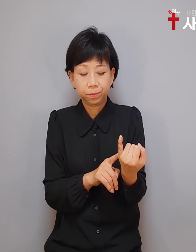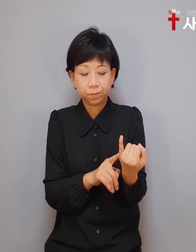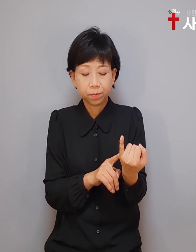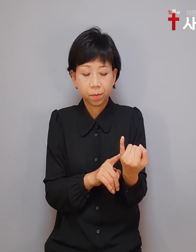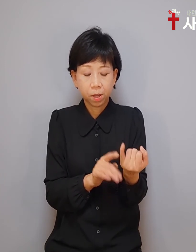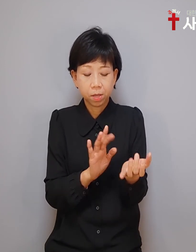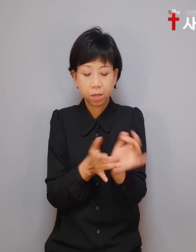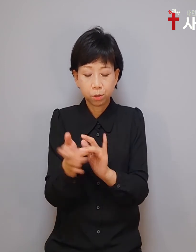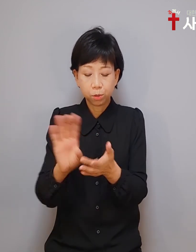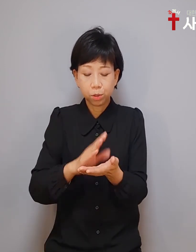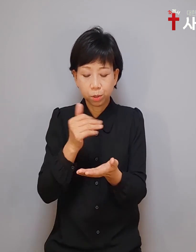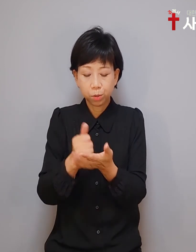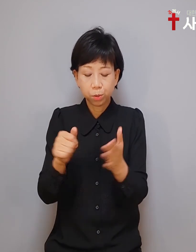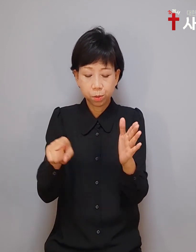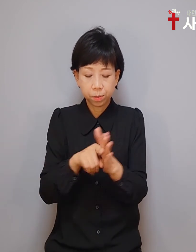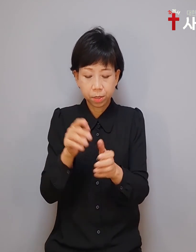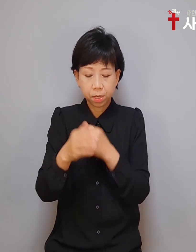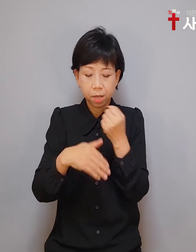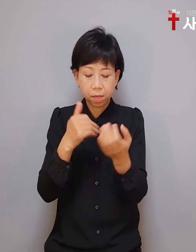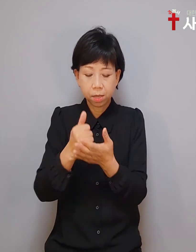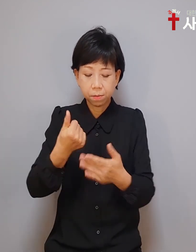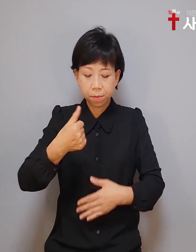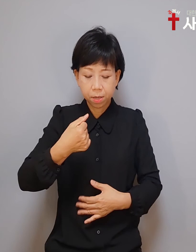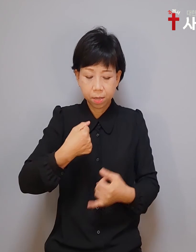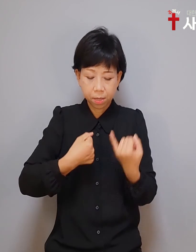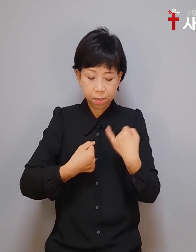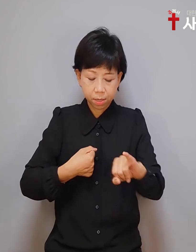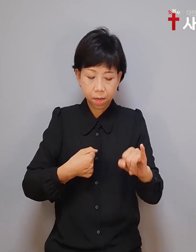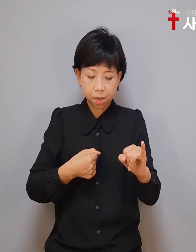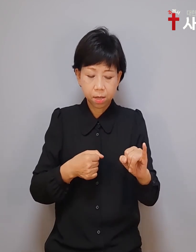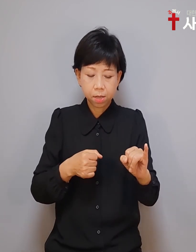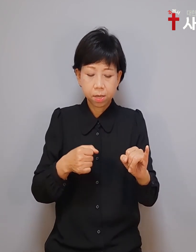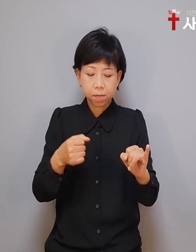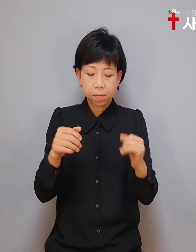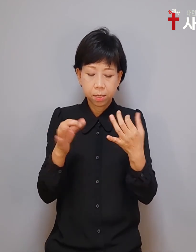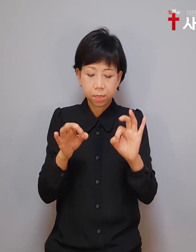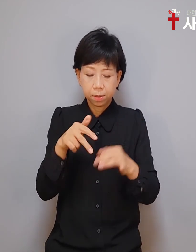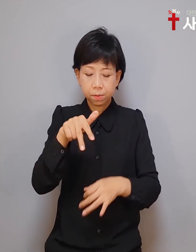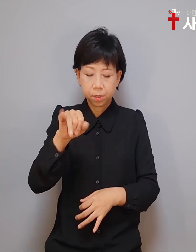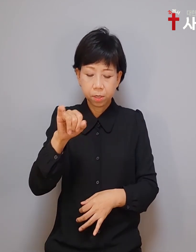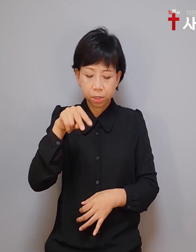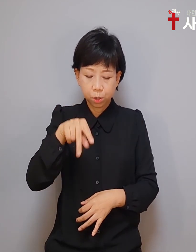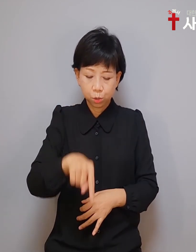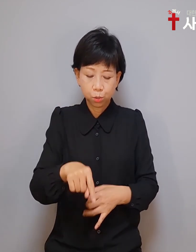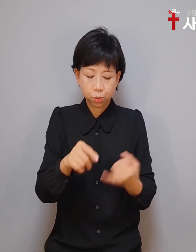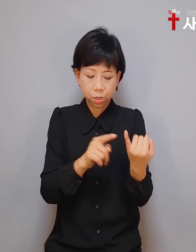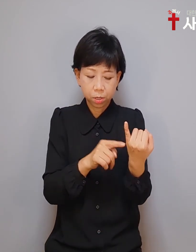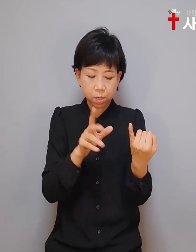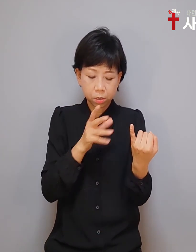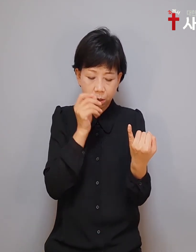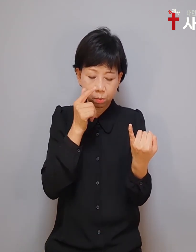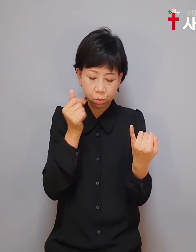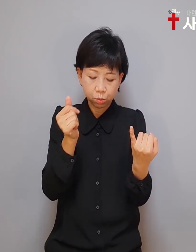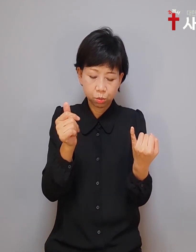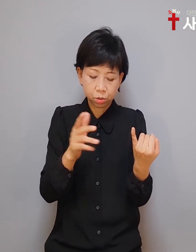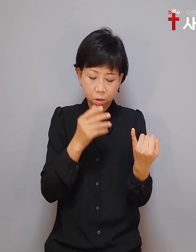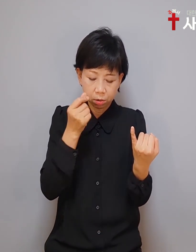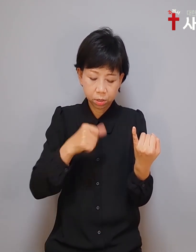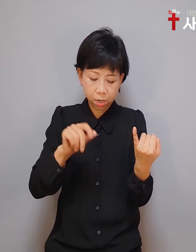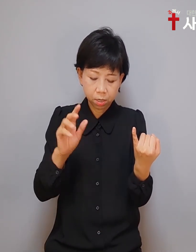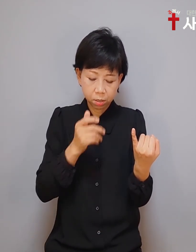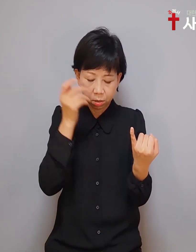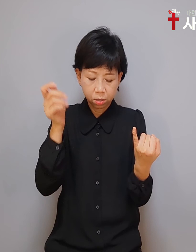예수 그리스도를 믿는 하나님의 딸 김지수에게 내가 성부와 성자와 성령의 이름으로